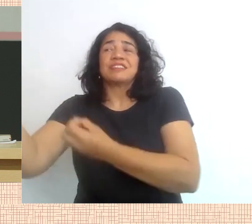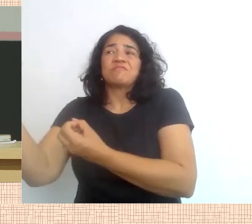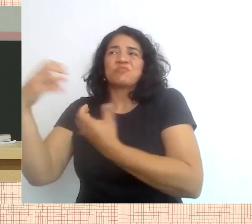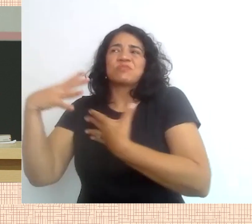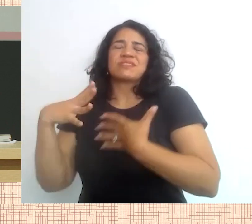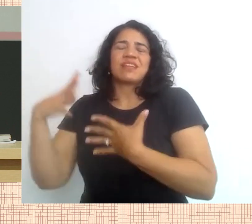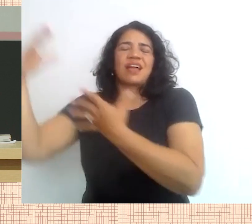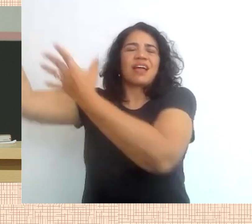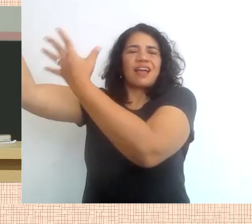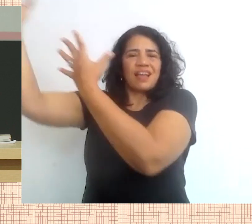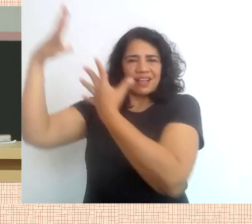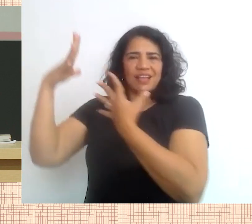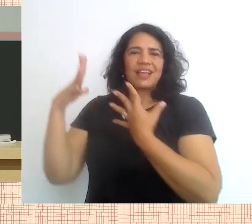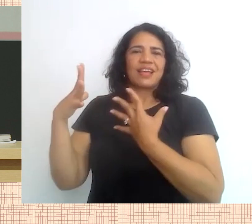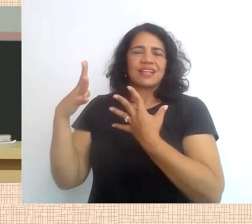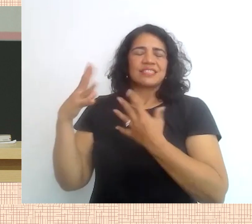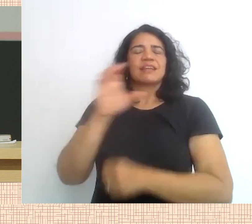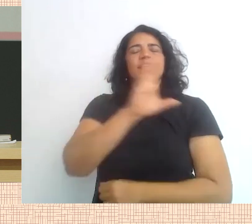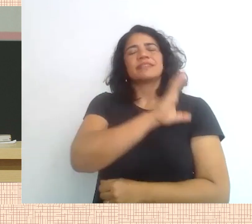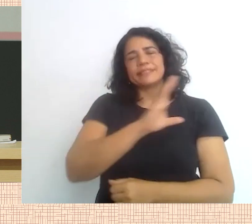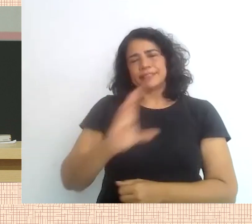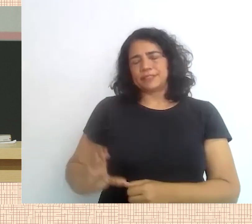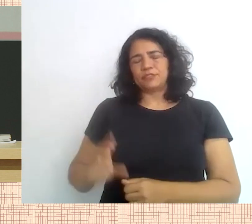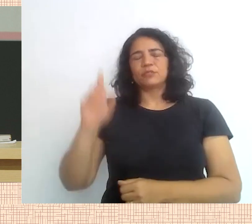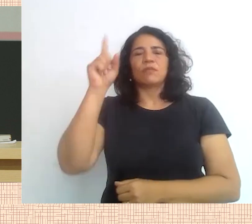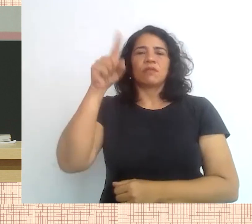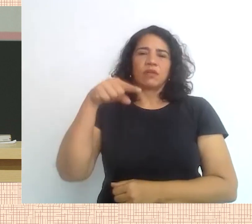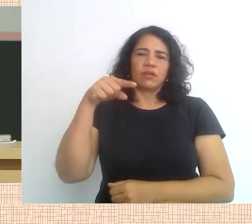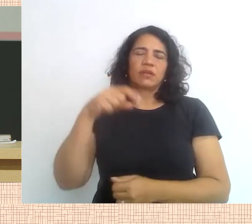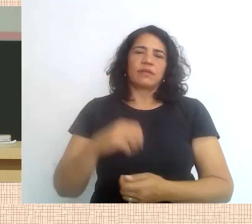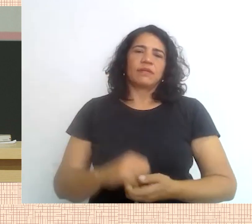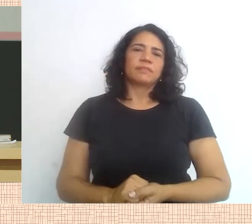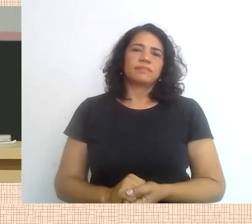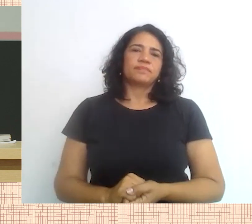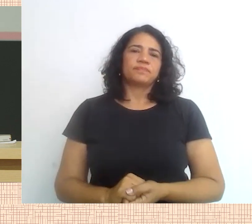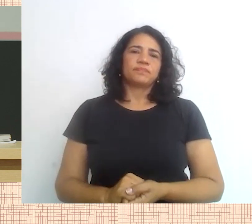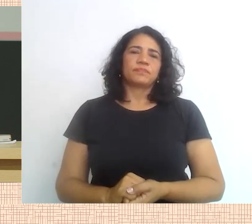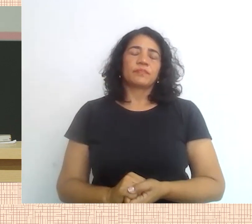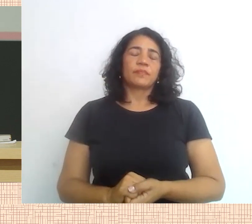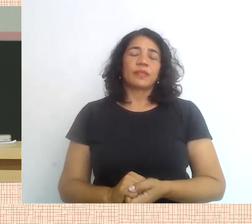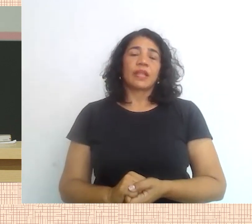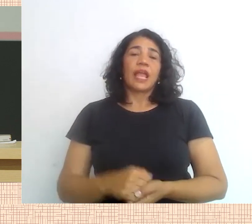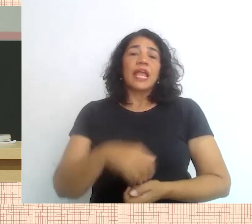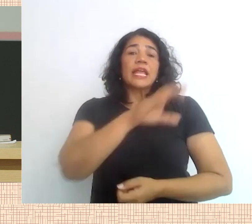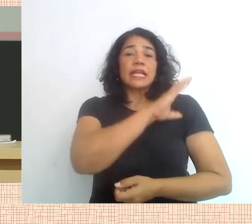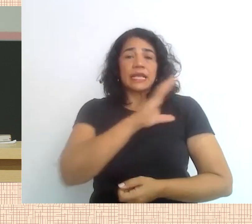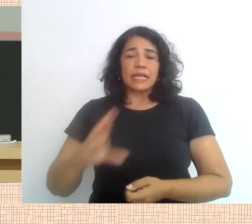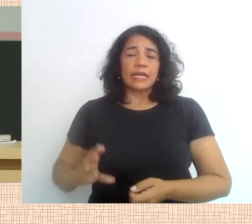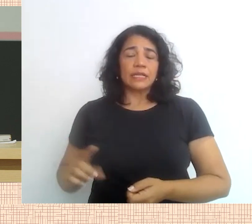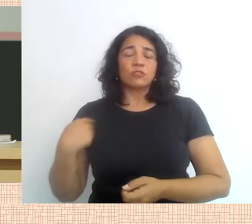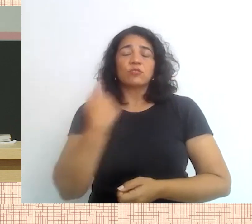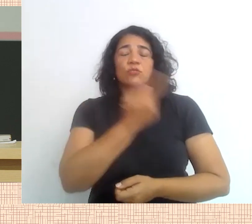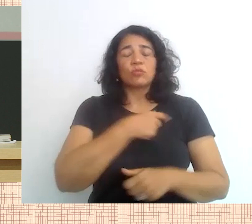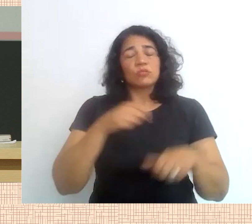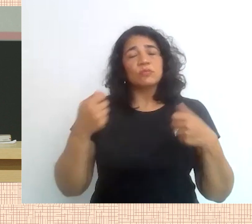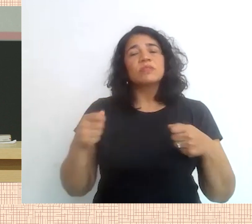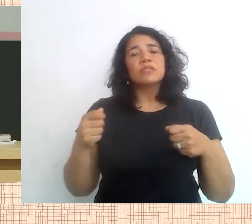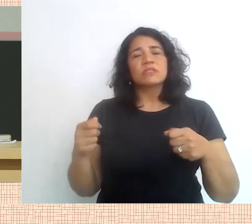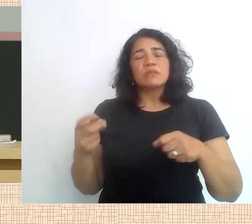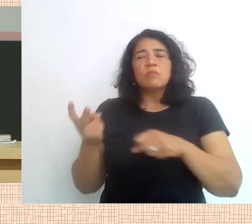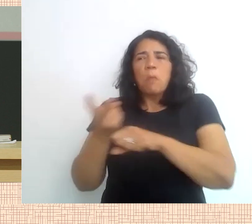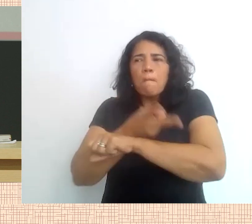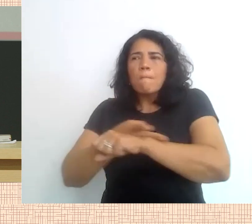Cristo. Cristo é para quem nós temos que ir para receber toda a